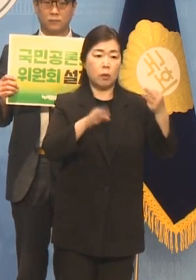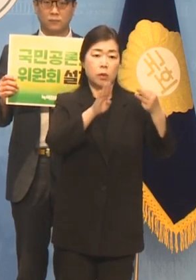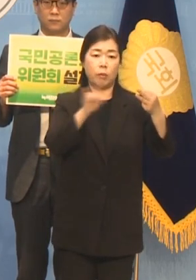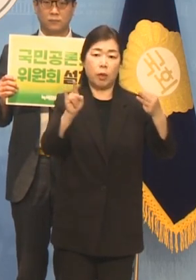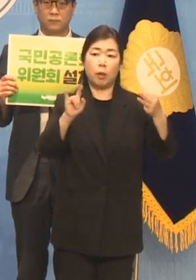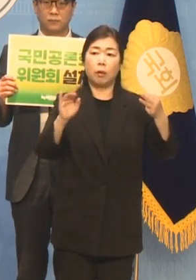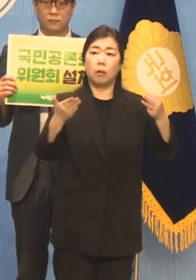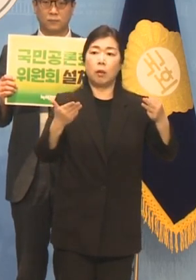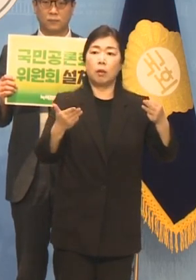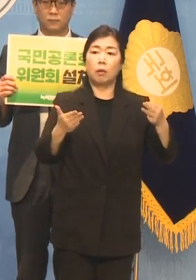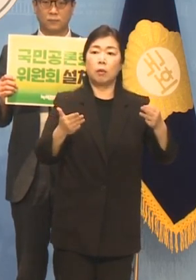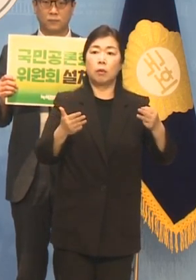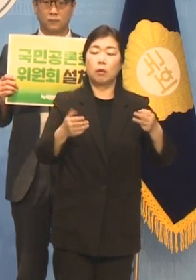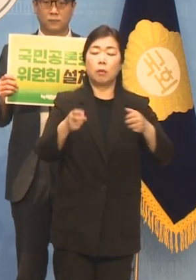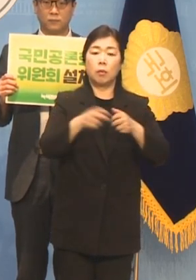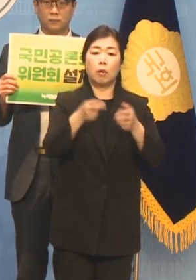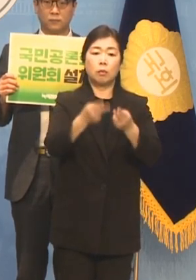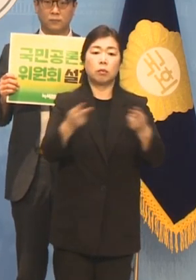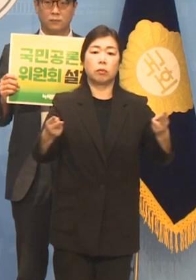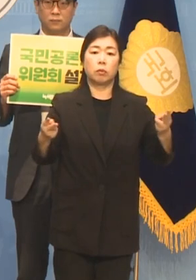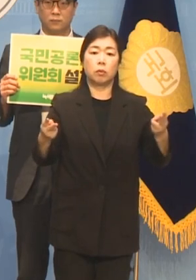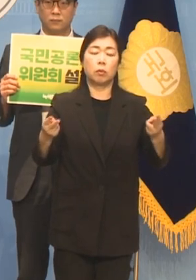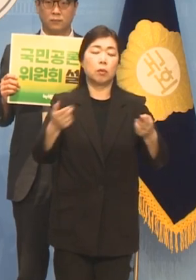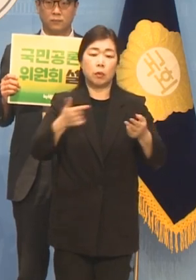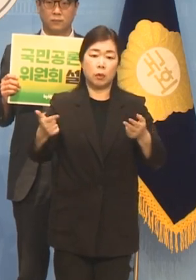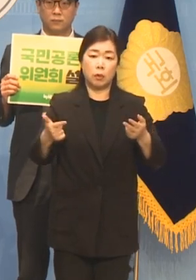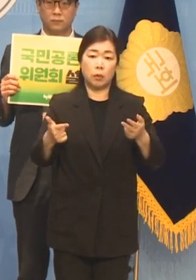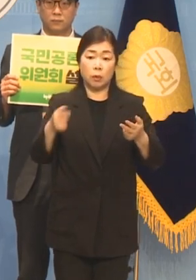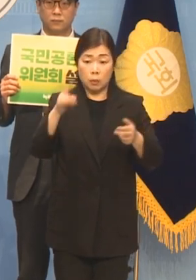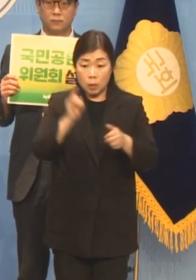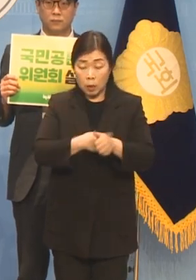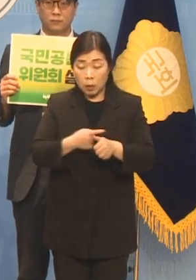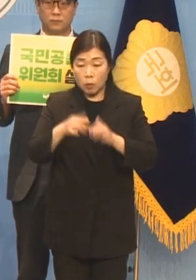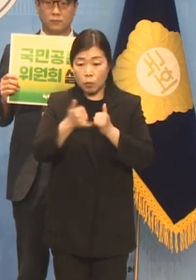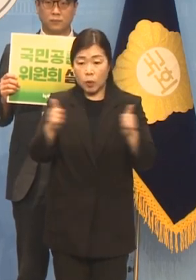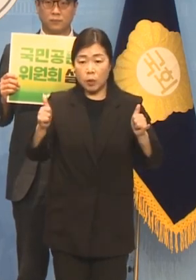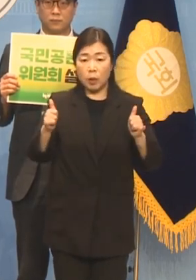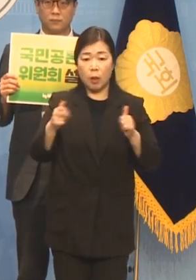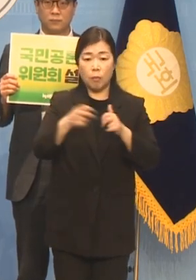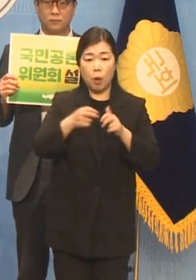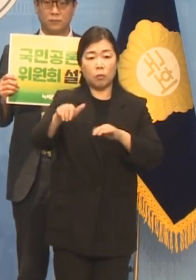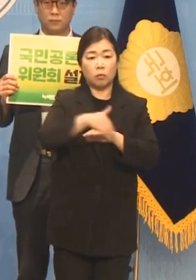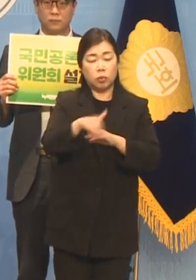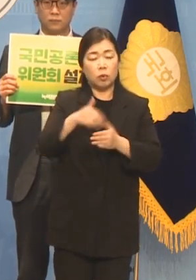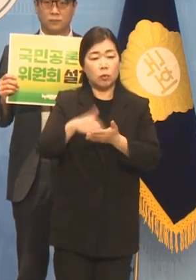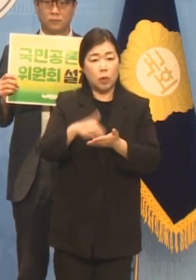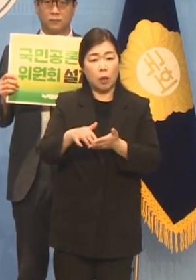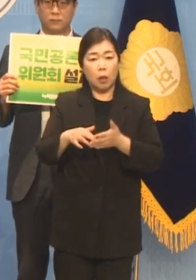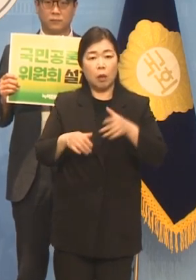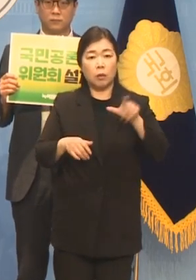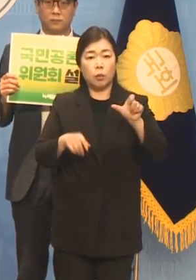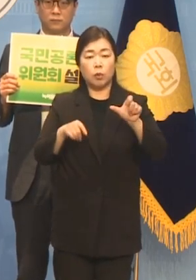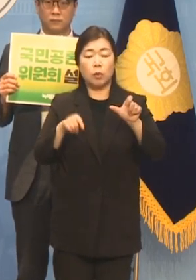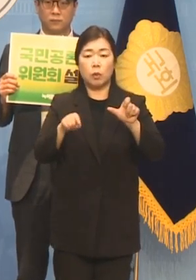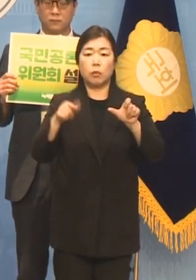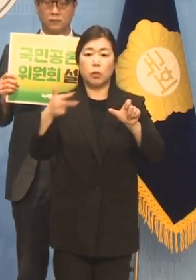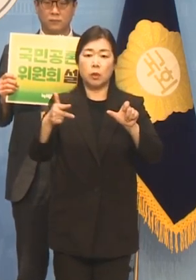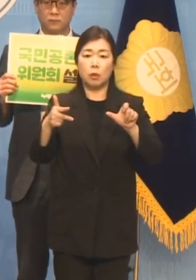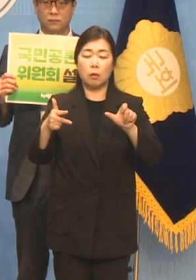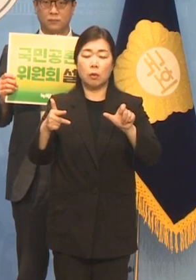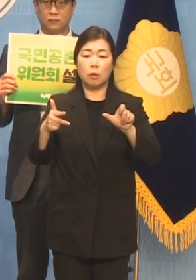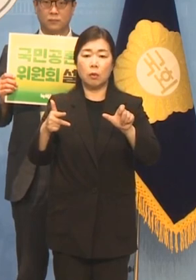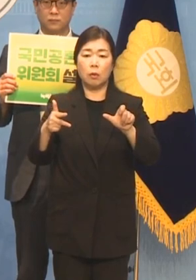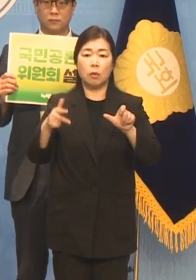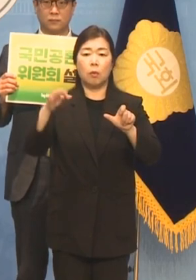달했습니다. 국민의 연평균 외래 진료 횟수 역시 15.7회로 1위였습니다. 이것은